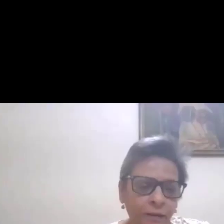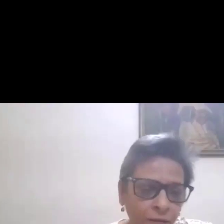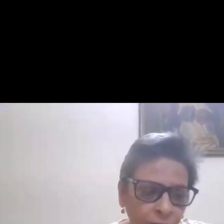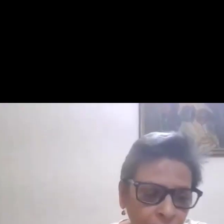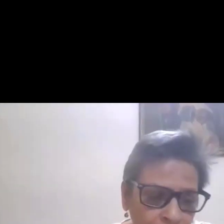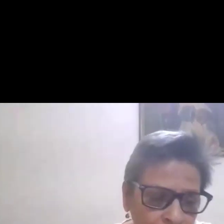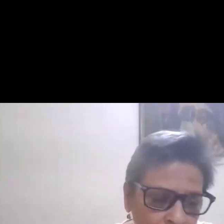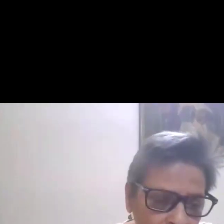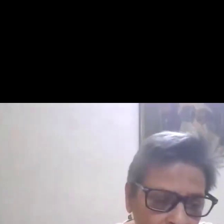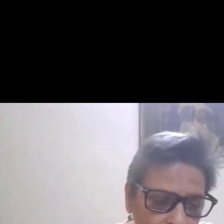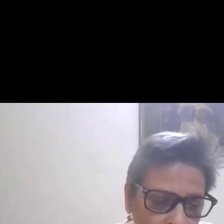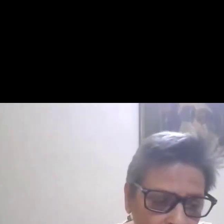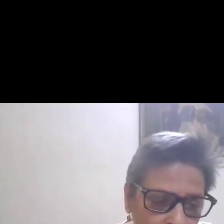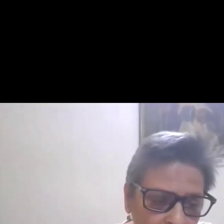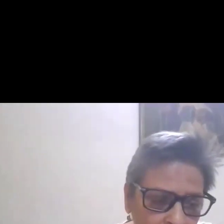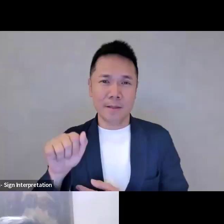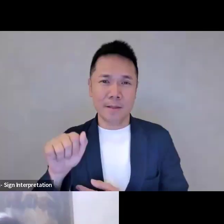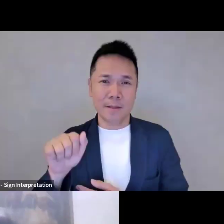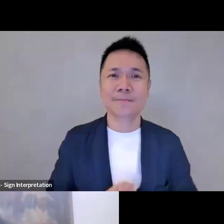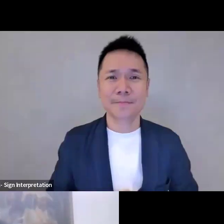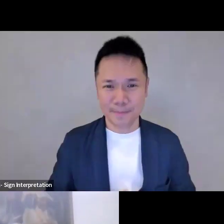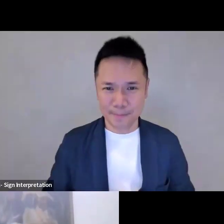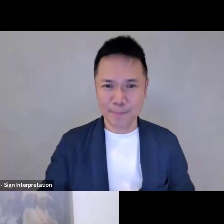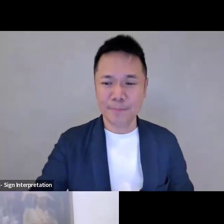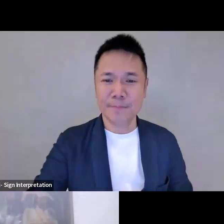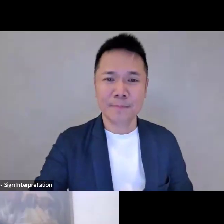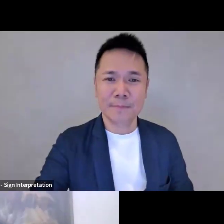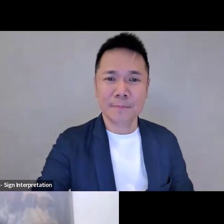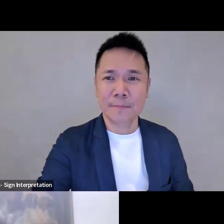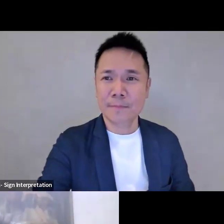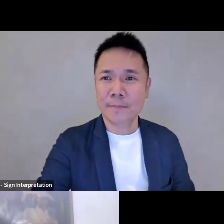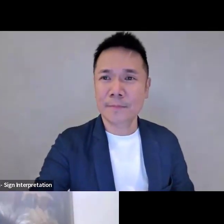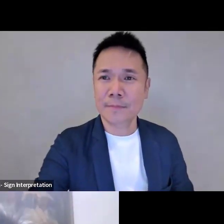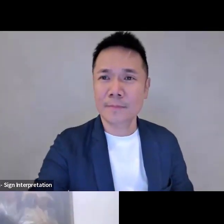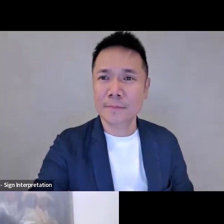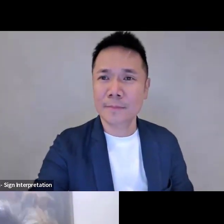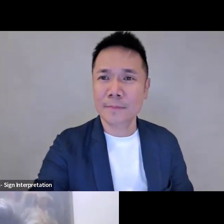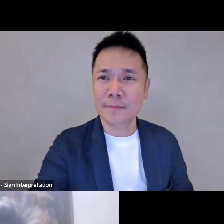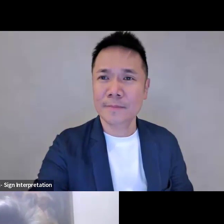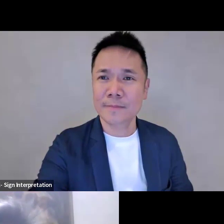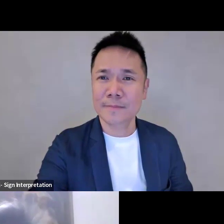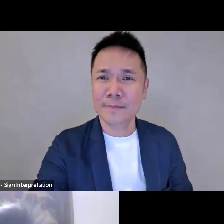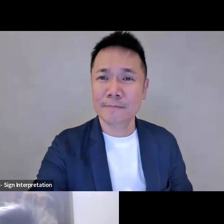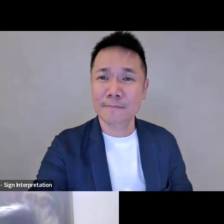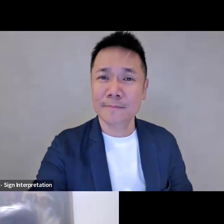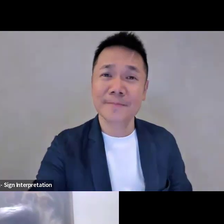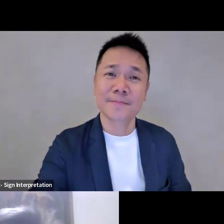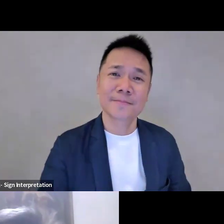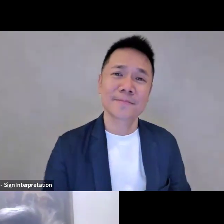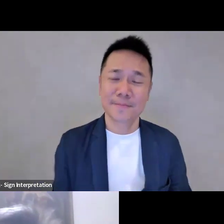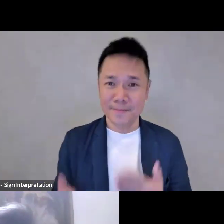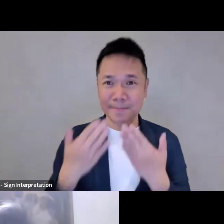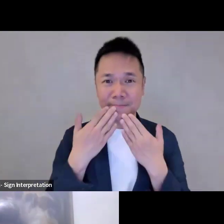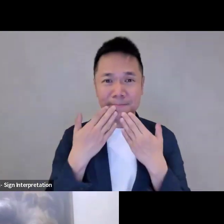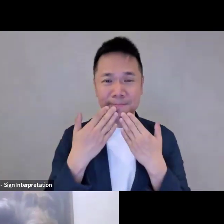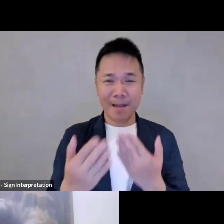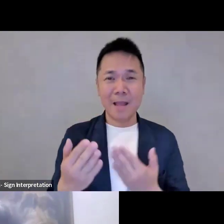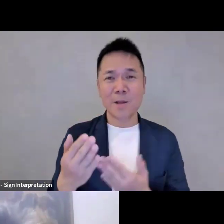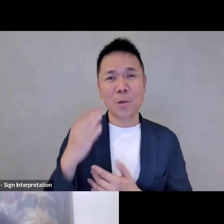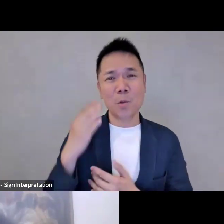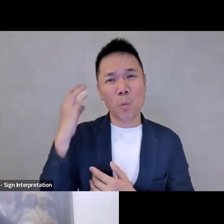我们来请我们的Vipada教授来为我们分享一下他的发言。